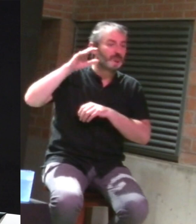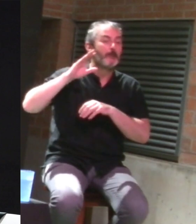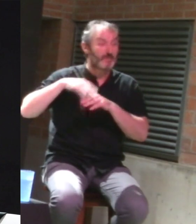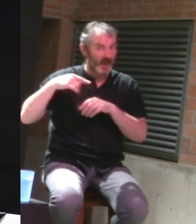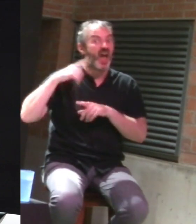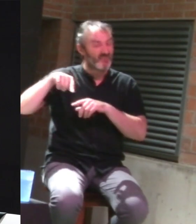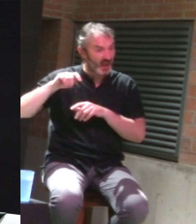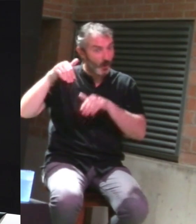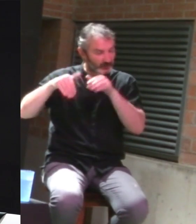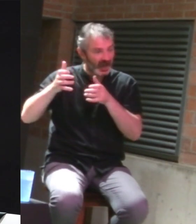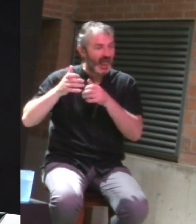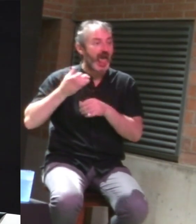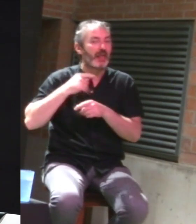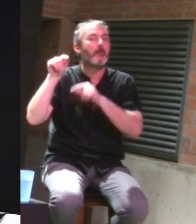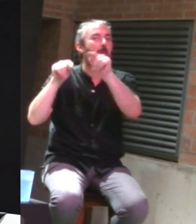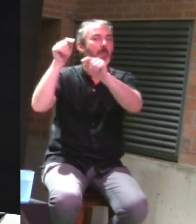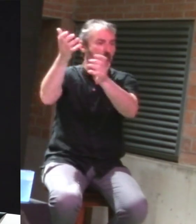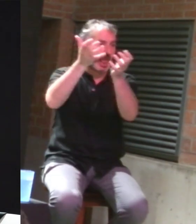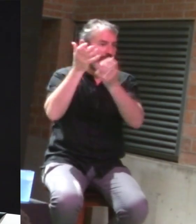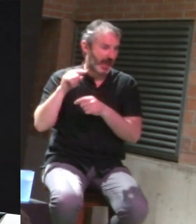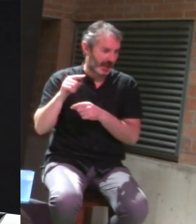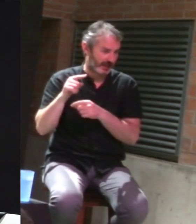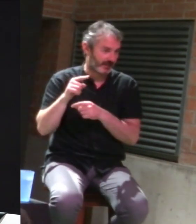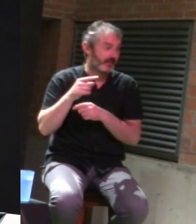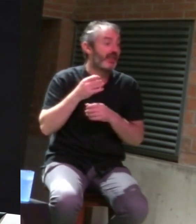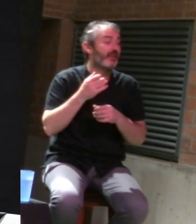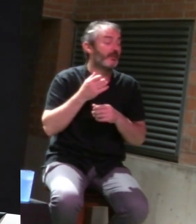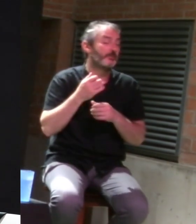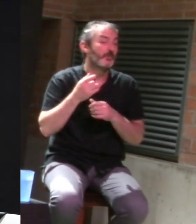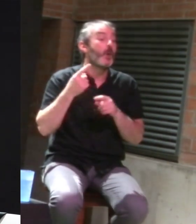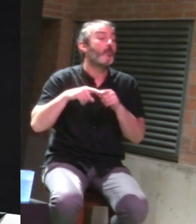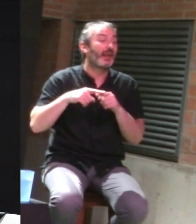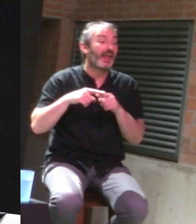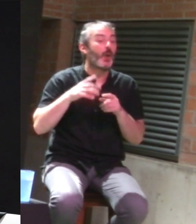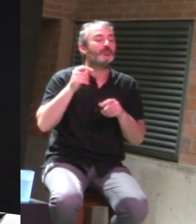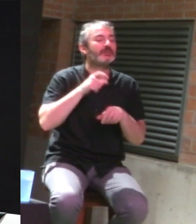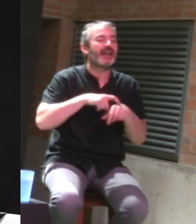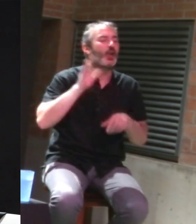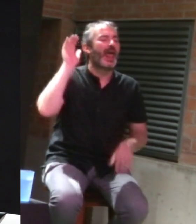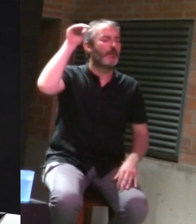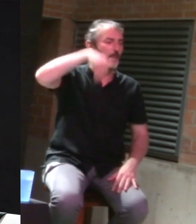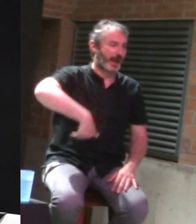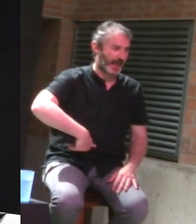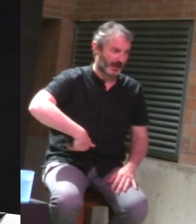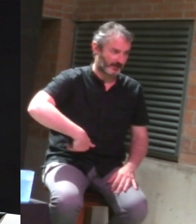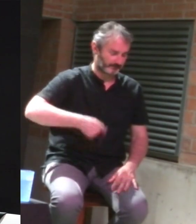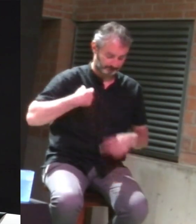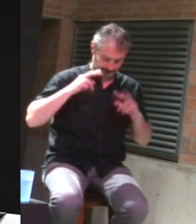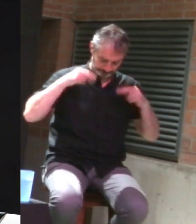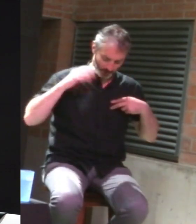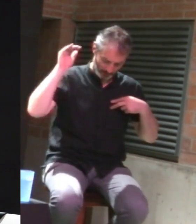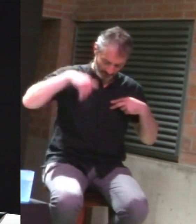a Igualada i a molts altres llocs. O sigui, la gent el votava. La gent el votava perquè la gent es sentia republicana, es sentia